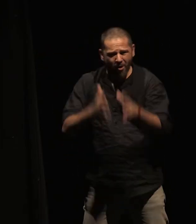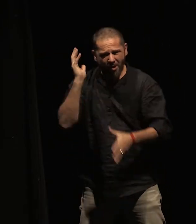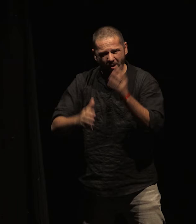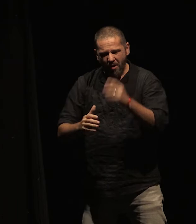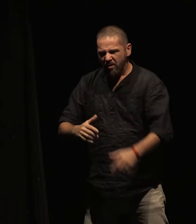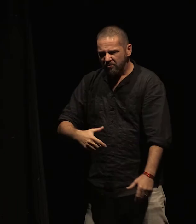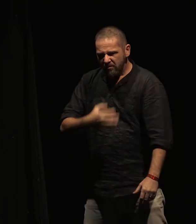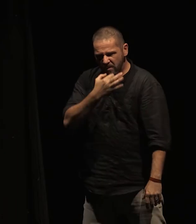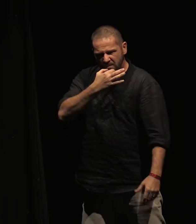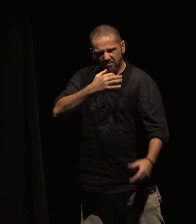Feu !